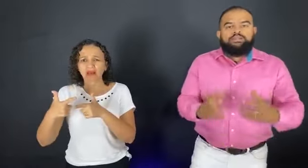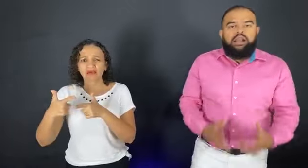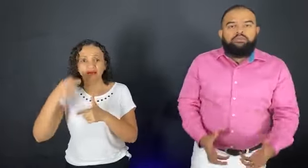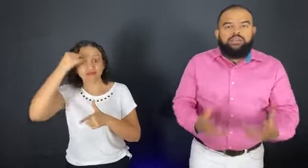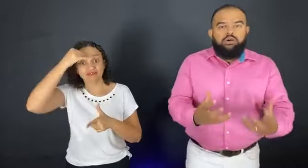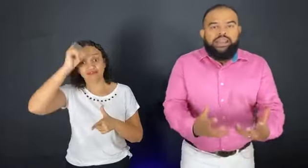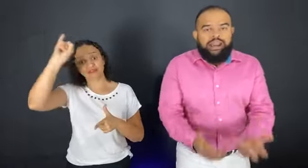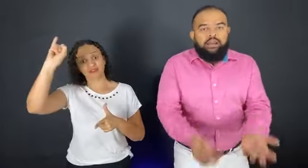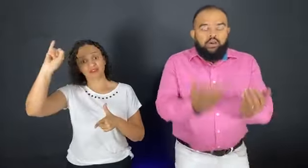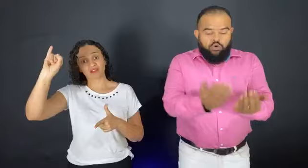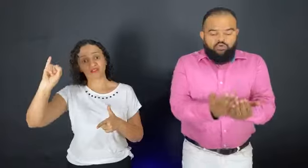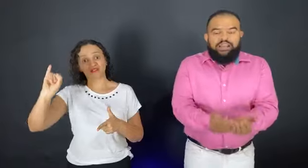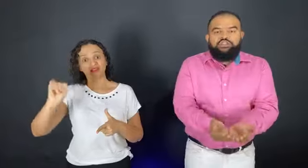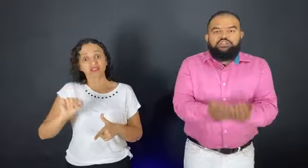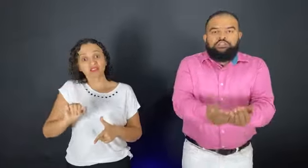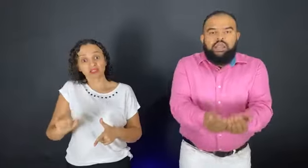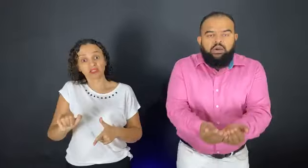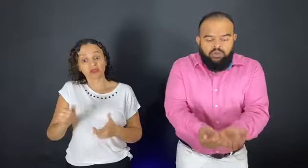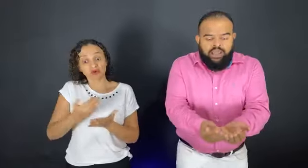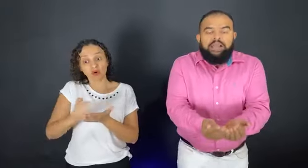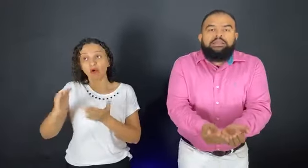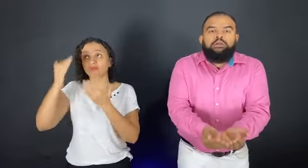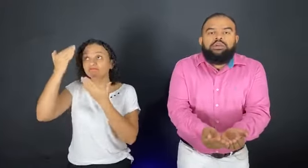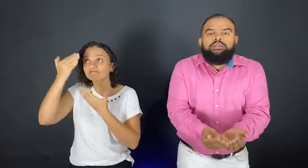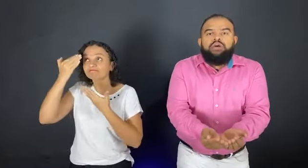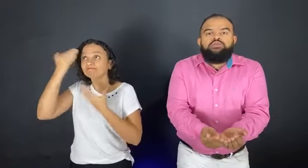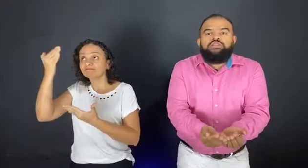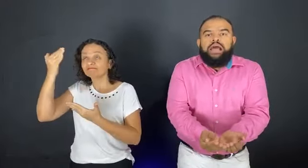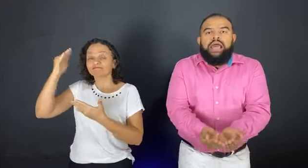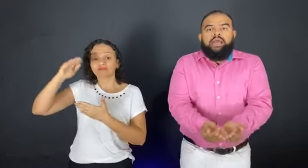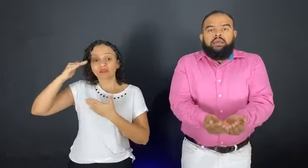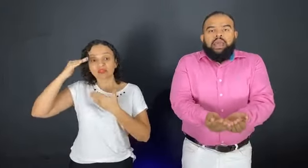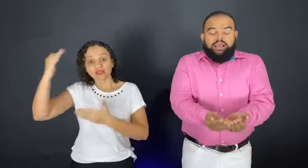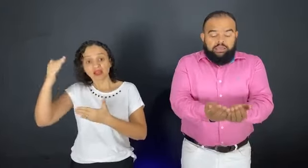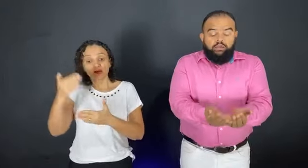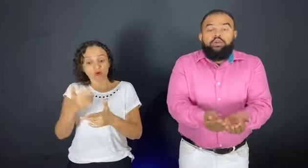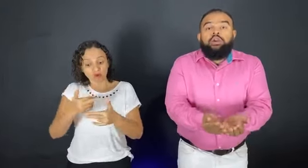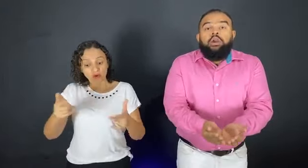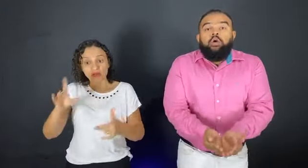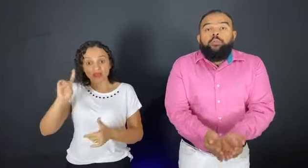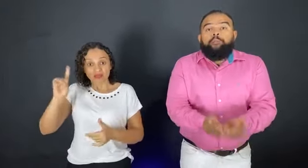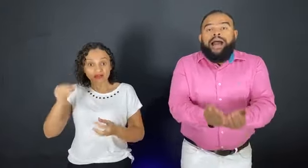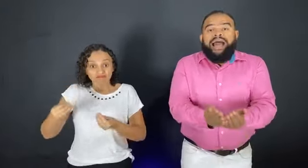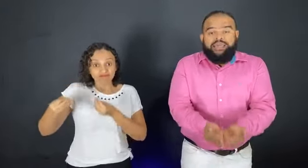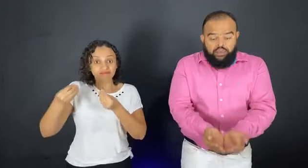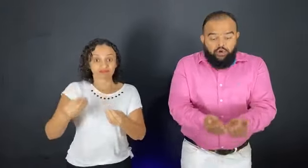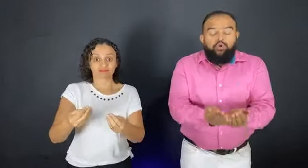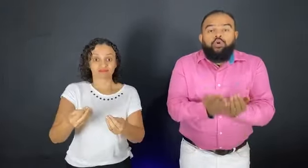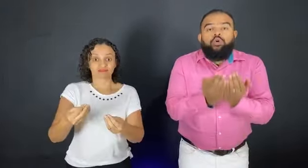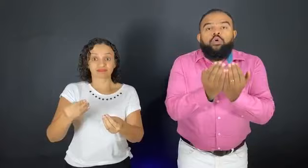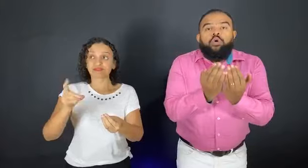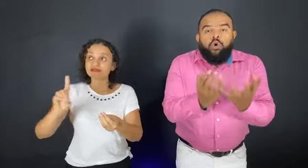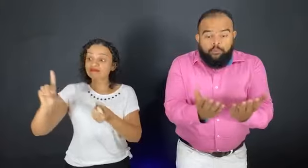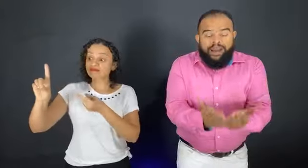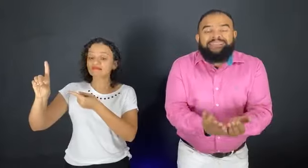nós começarmos a olhar com gratidão aquilo que Deus nos dá, aquilo que o Pai,